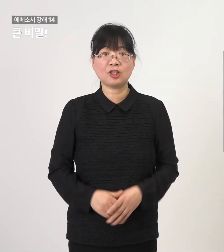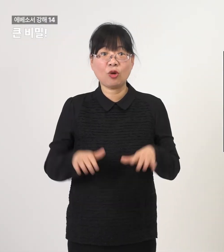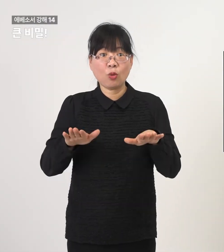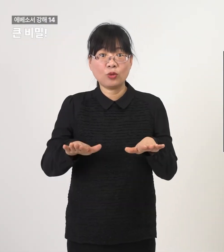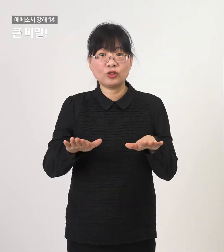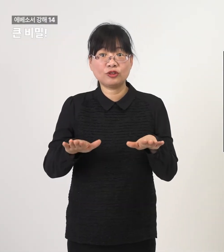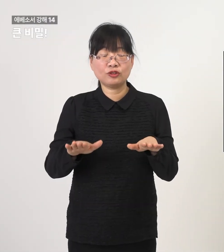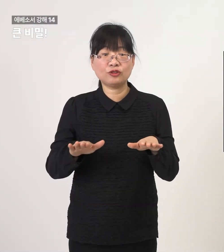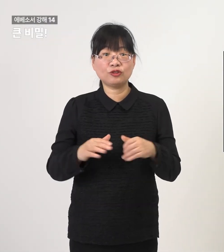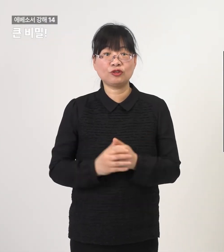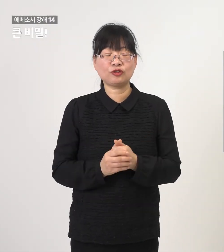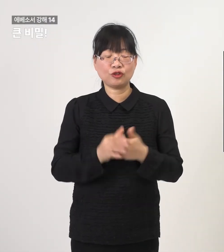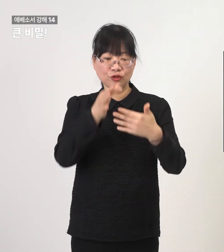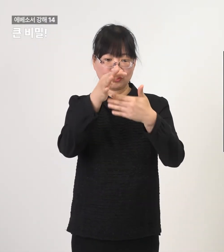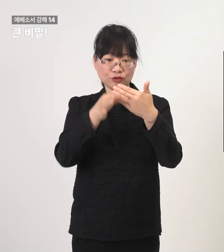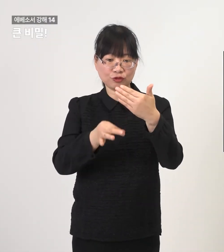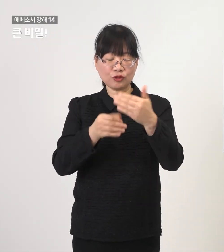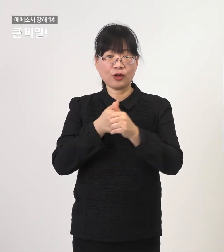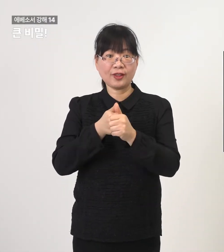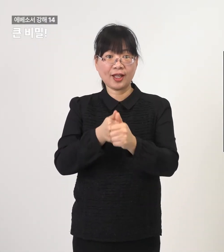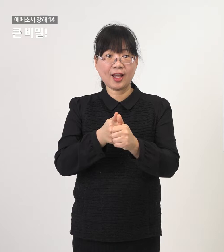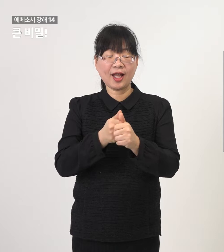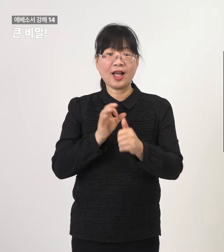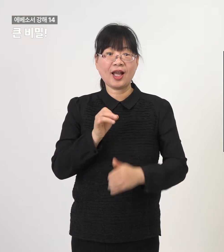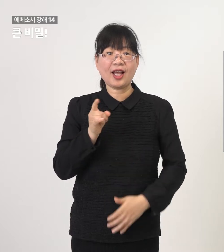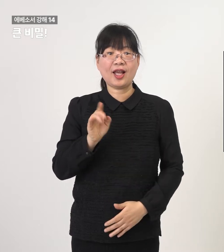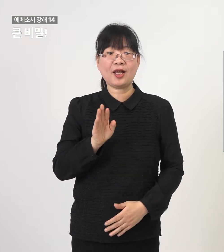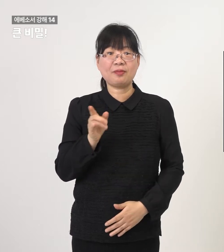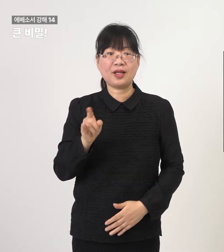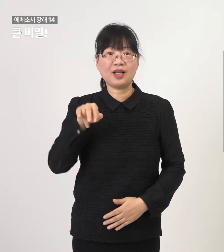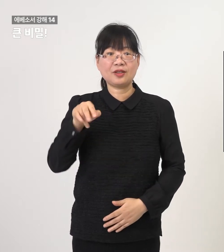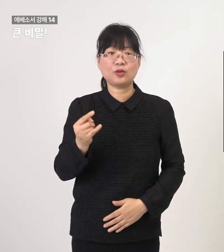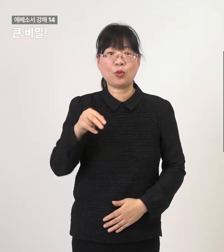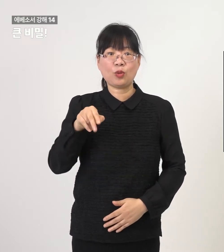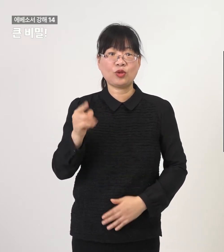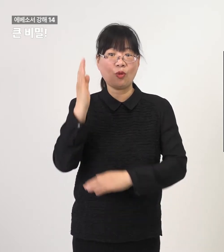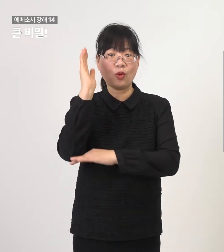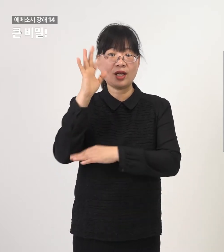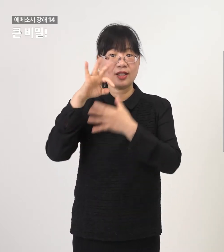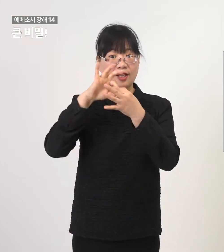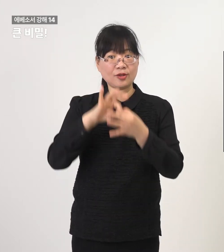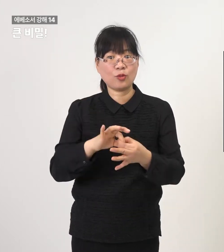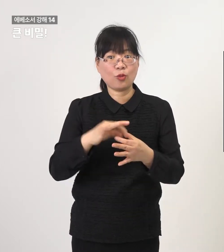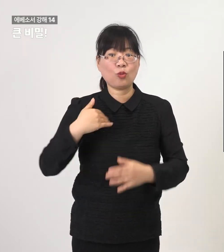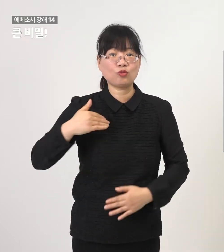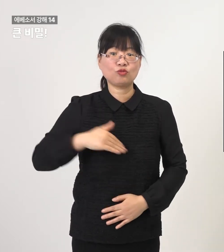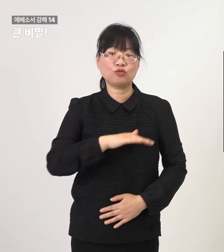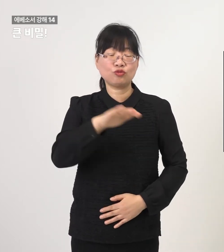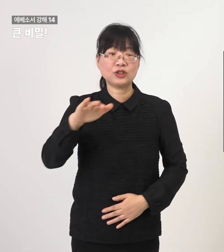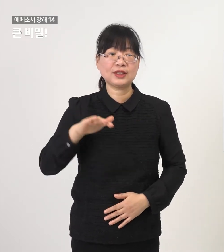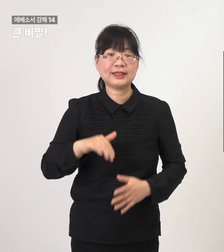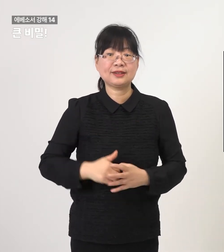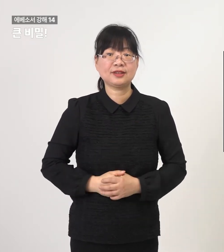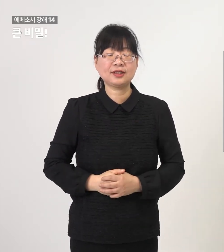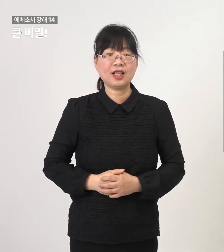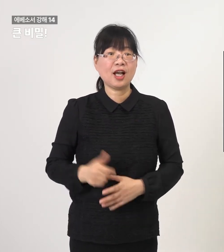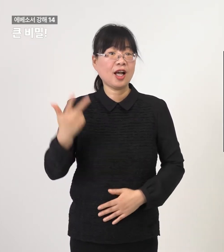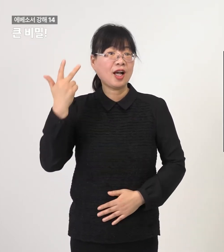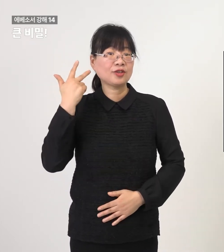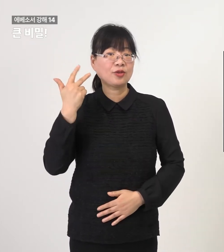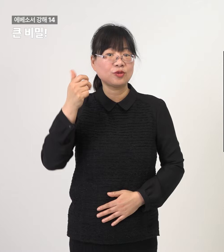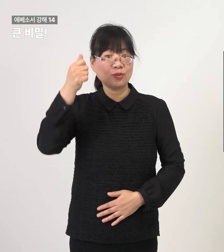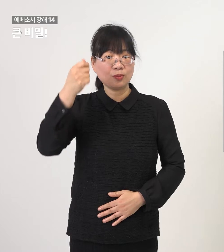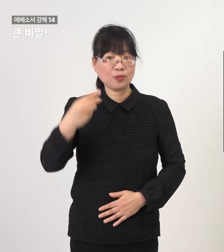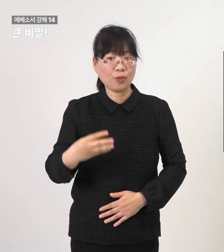자, 오늘은 순서에 따라서 에베소서 강해를 계속 이어나가겠는데요. 우리는 지난주 몇